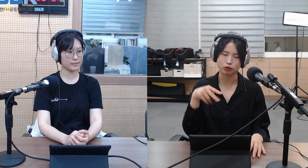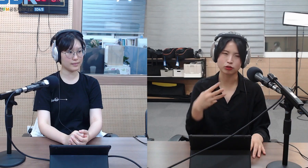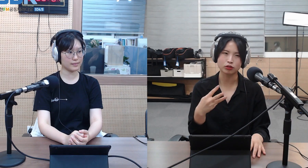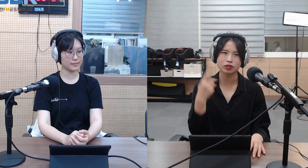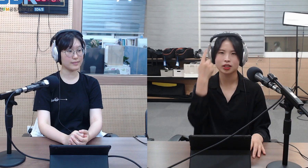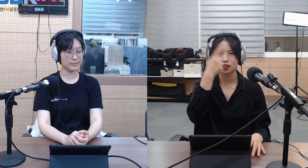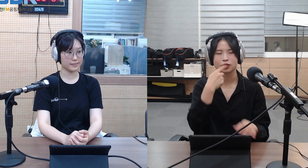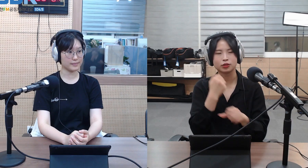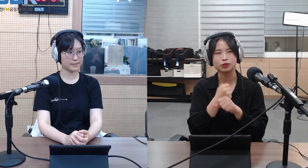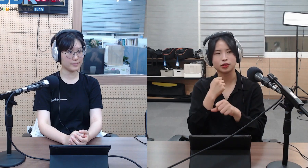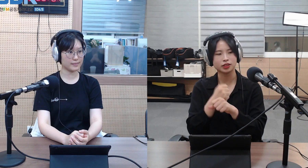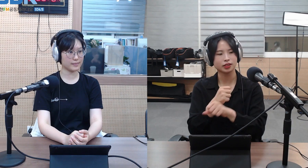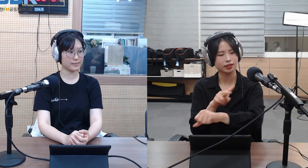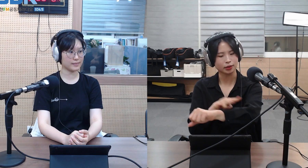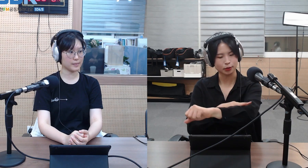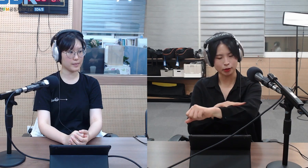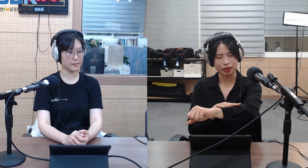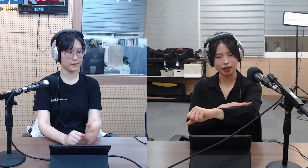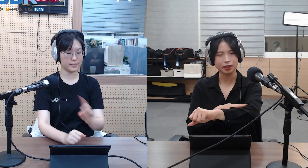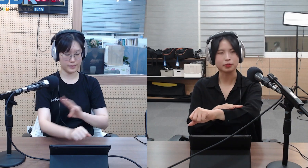박채율. 얼굴은 이렇게입니다.